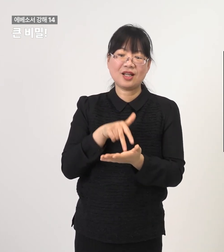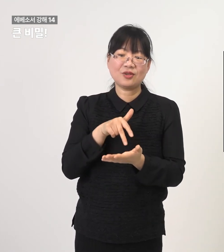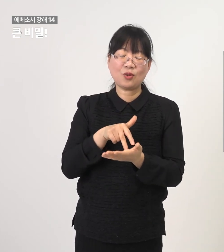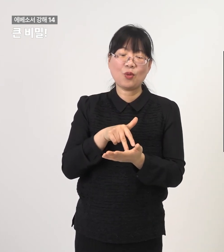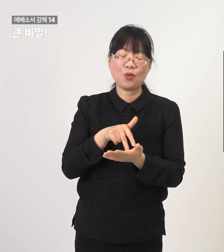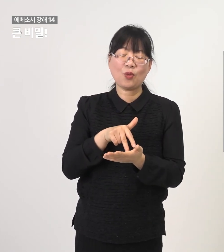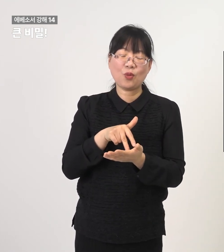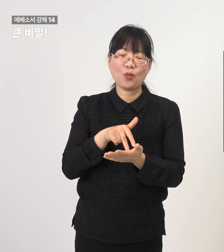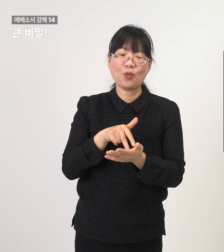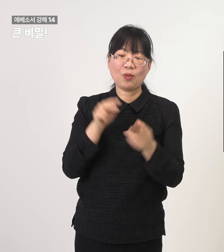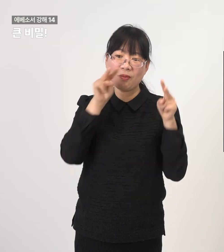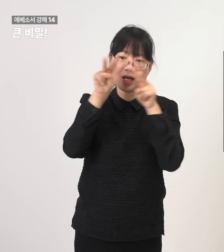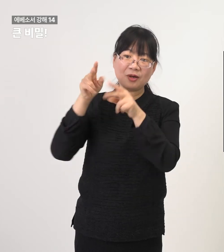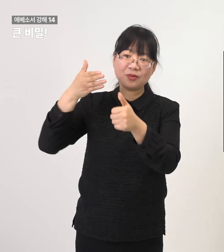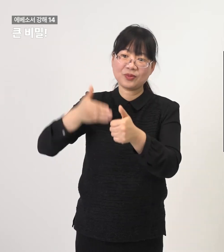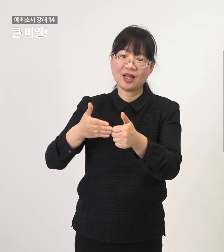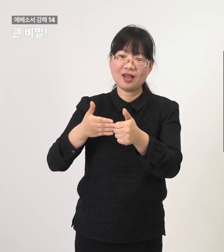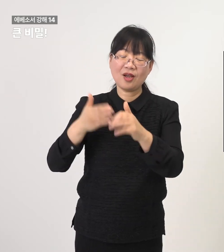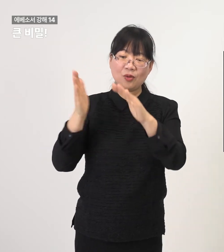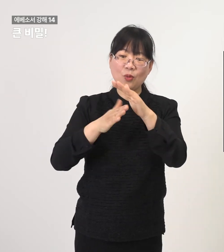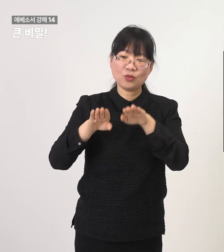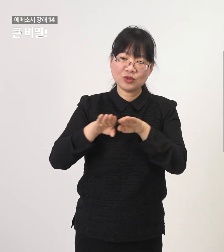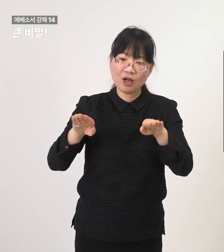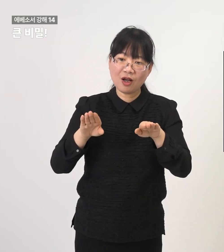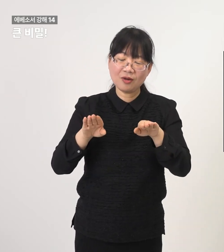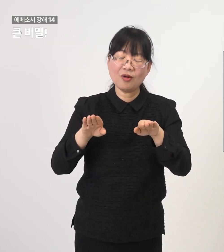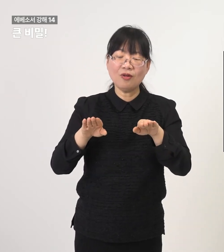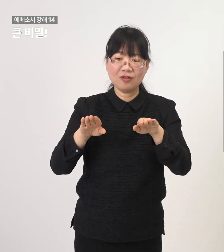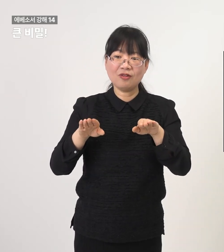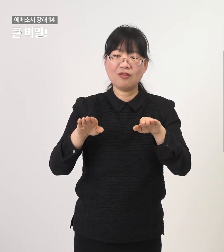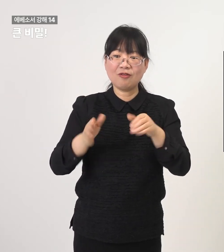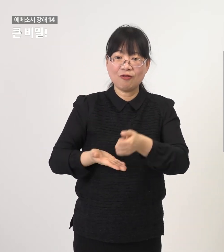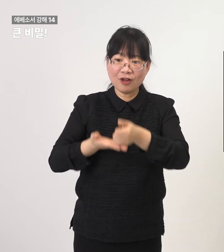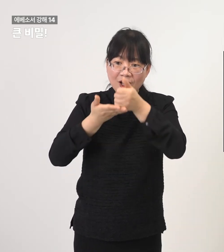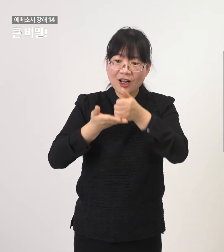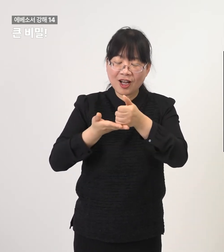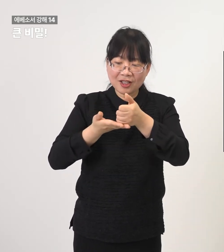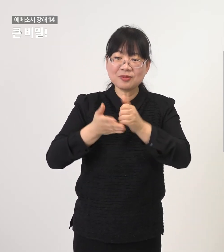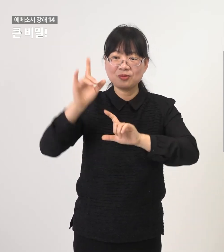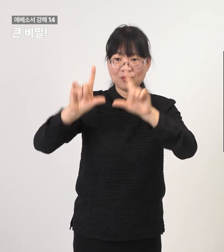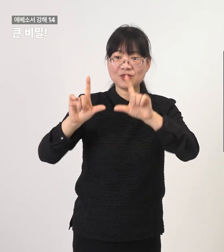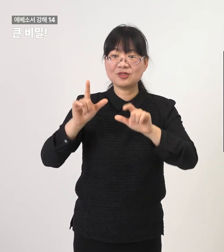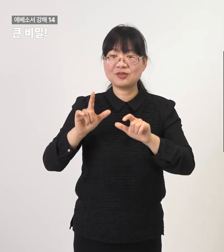아주 공경하면서 동등하게. 그것이